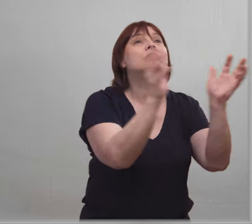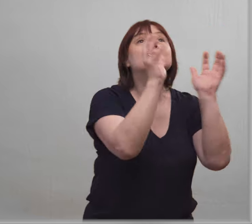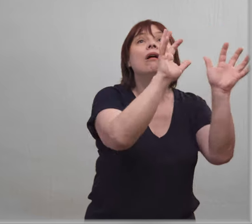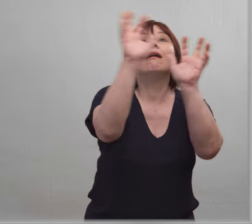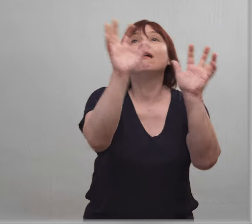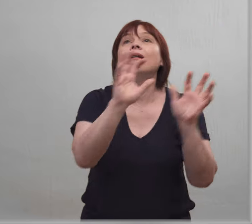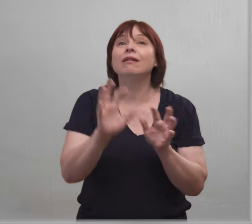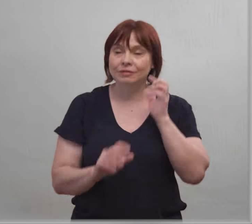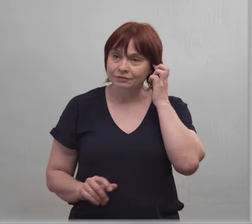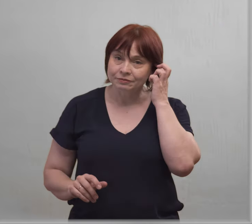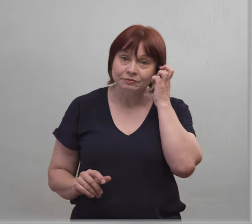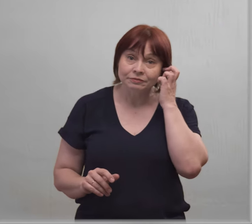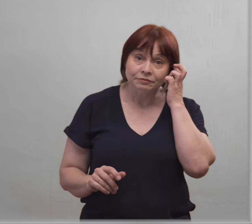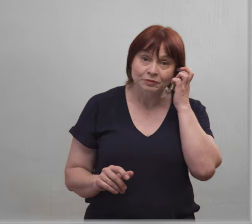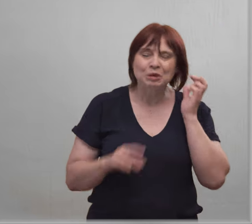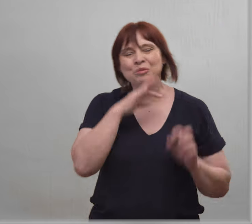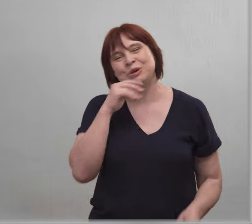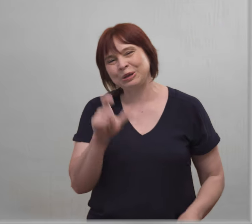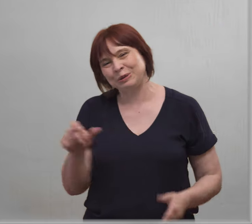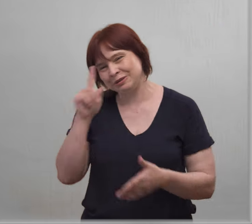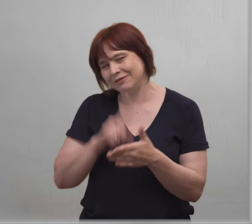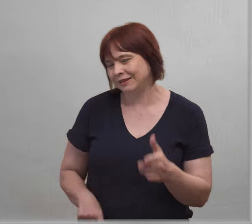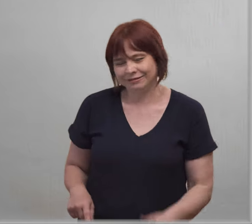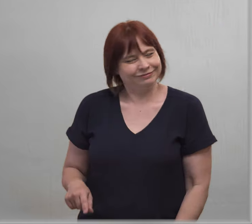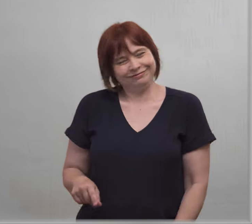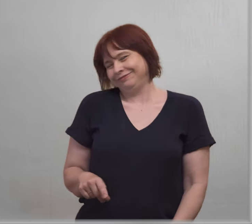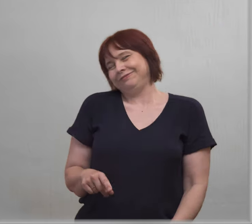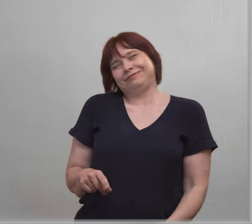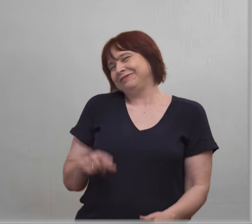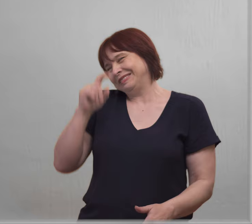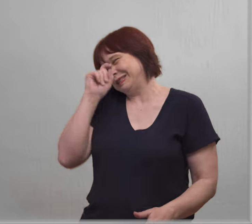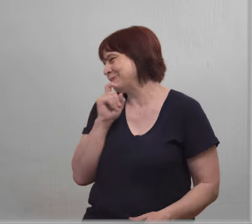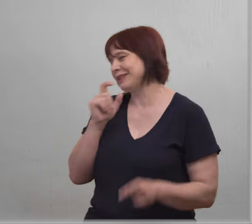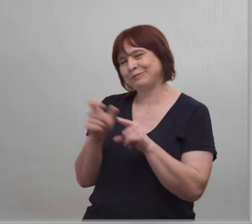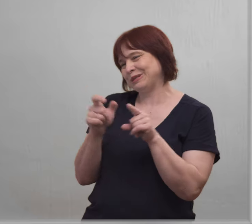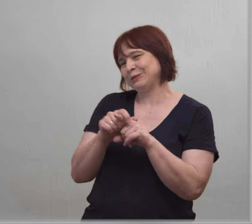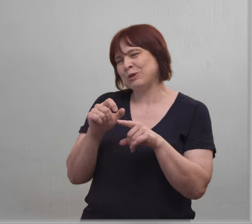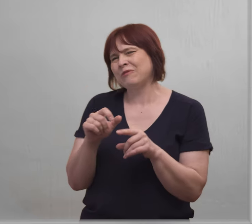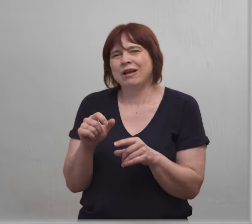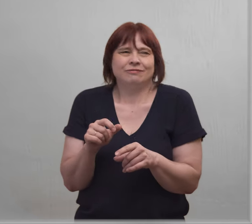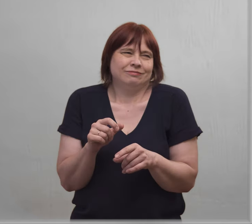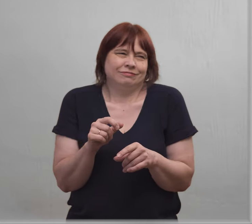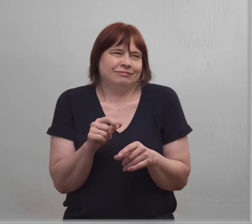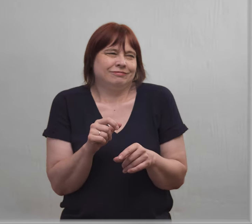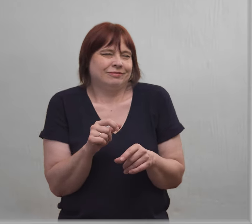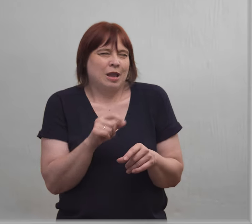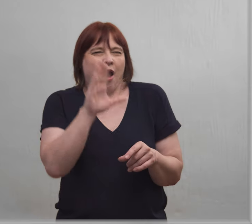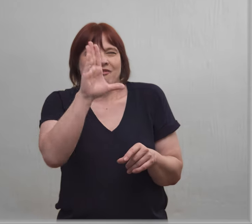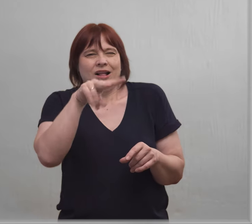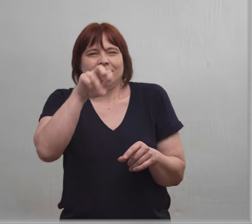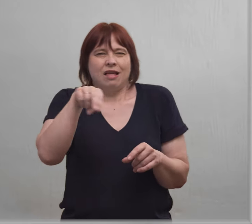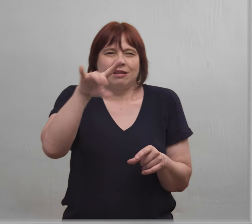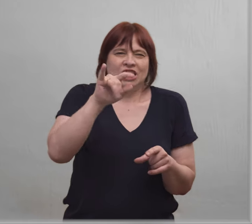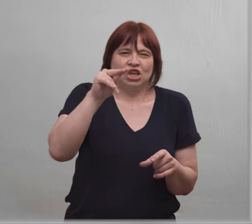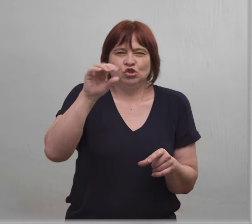многих христиан оно такое слово, которое они обходят, потому что не понимают или игнорируют. И многие люди злоупотребляют,